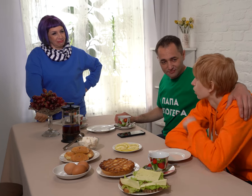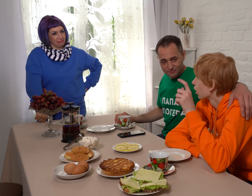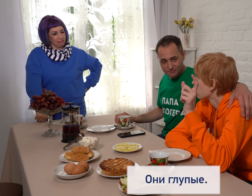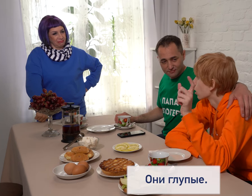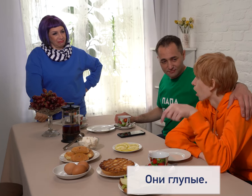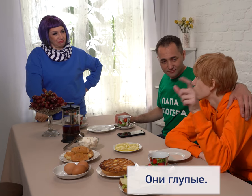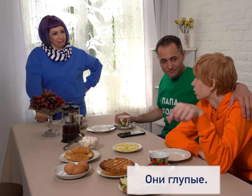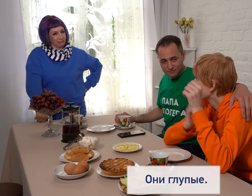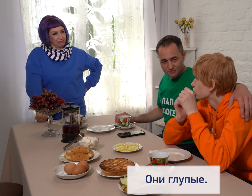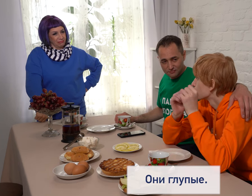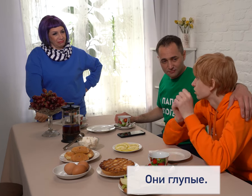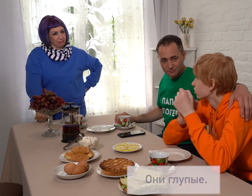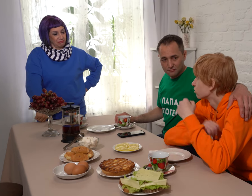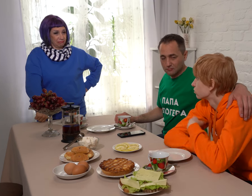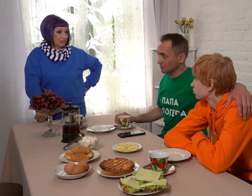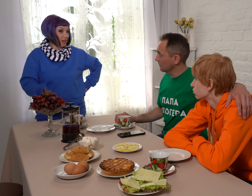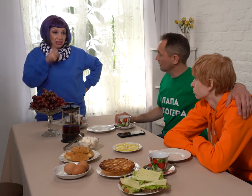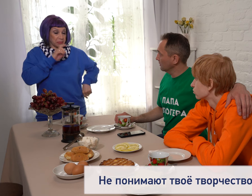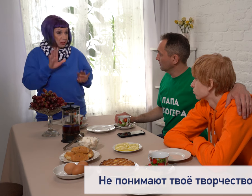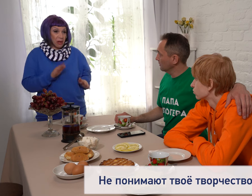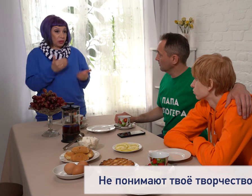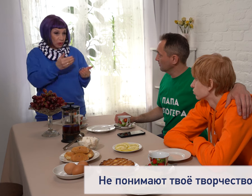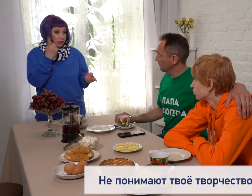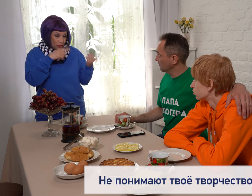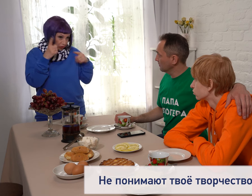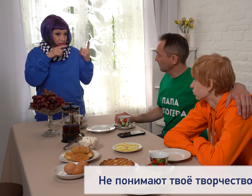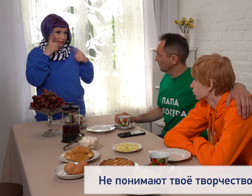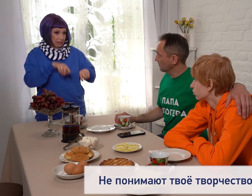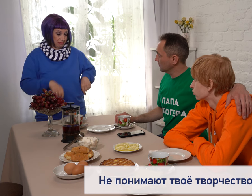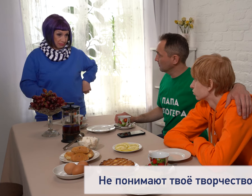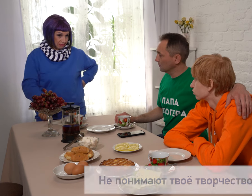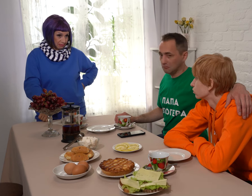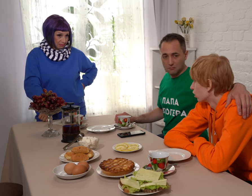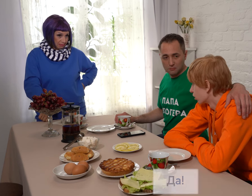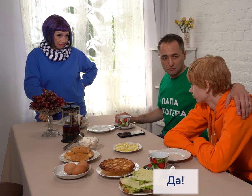Они глупые. Не понимают твое творчество? Да.